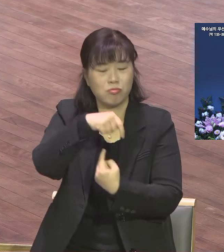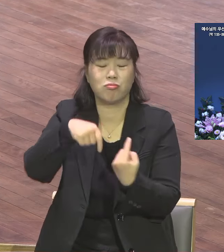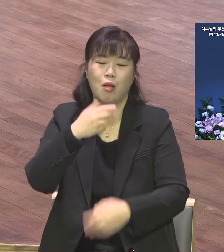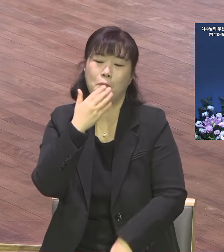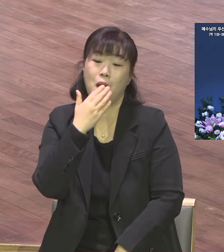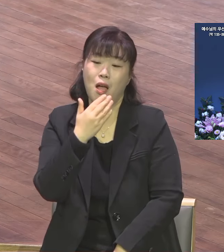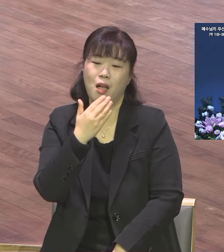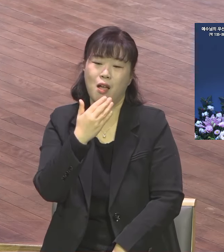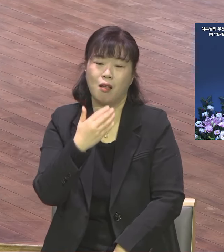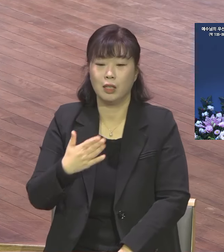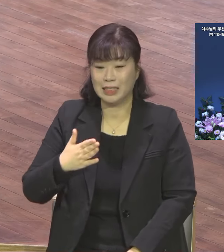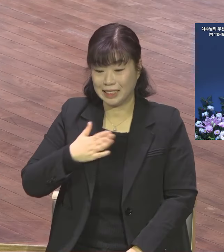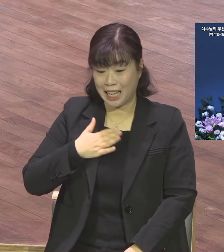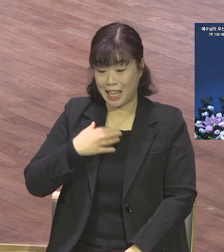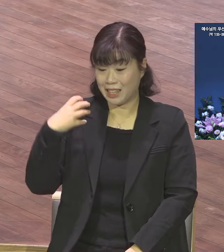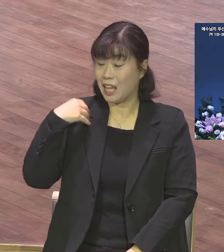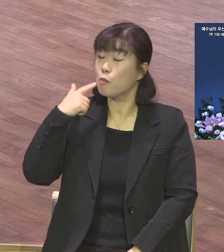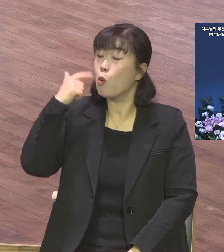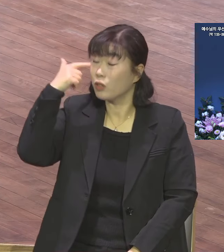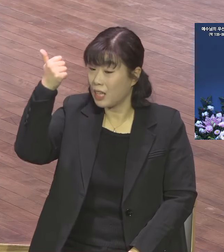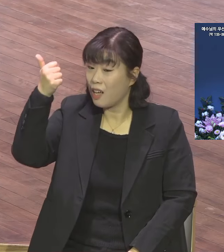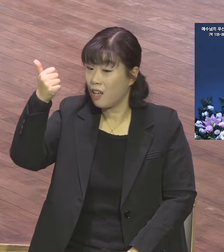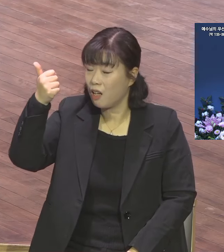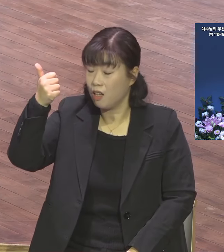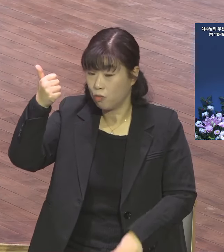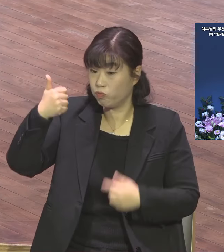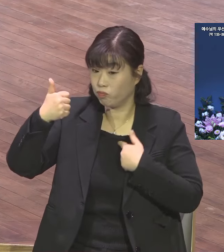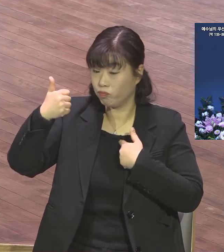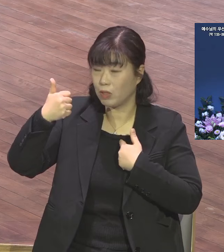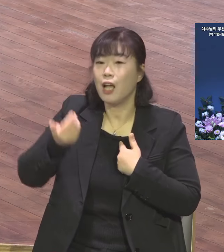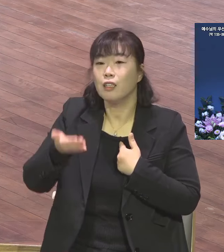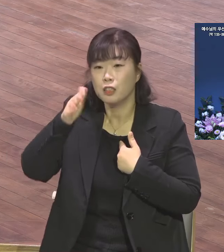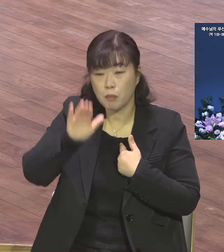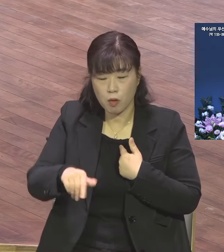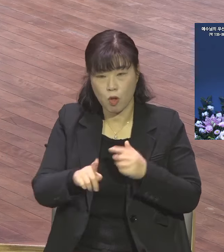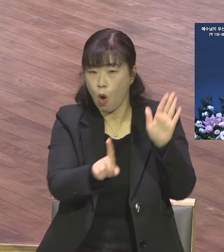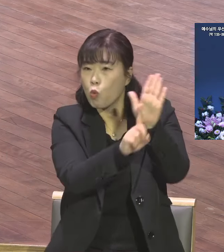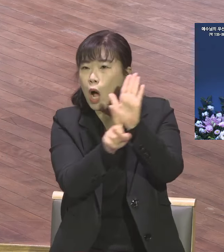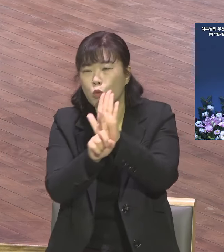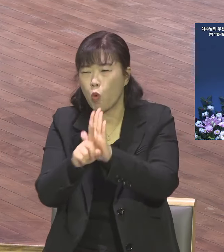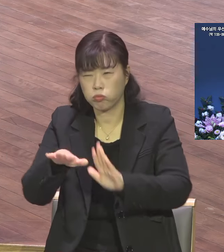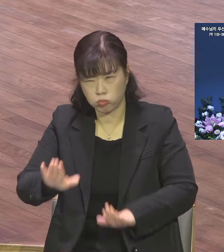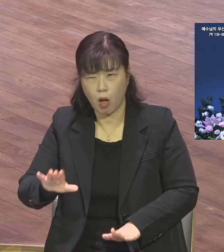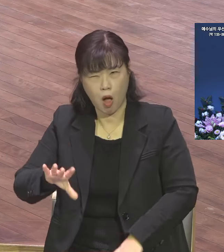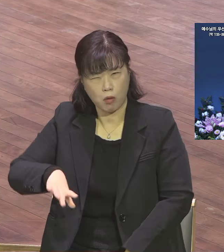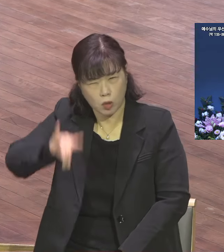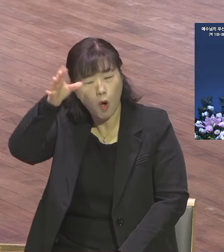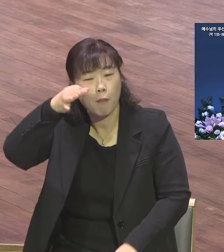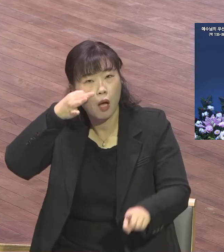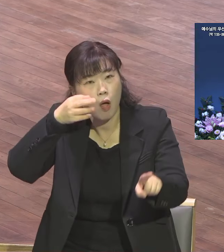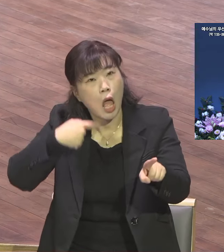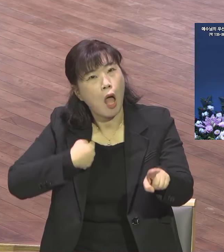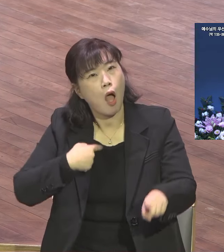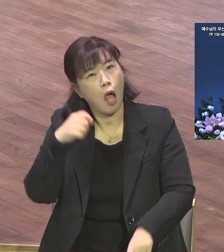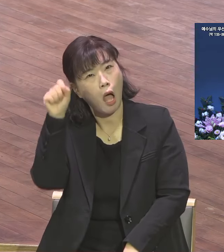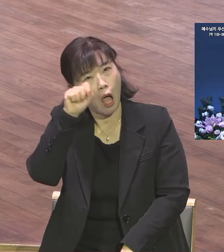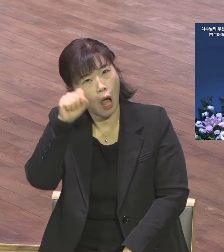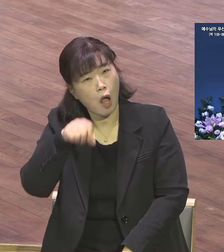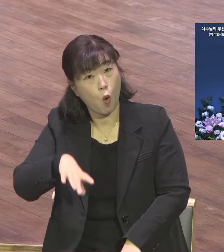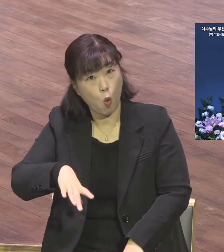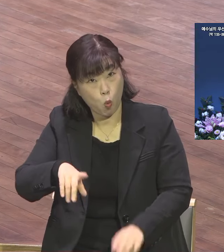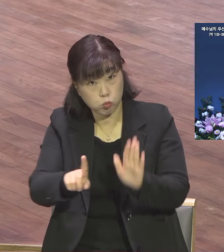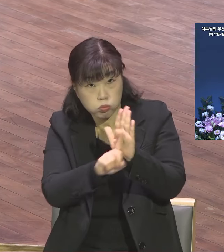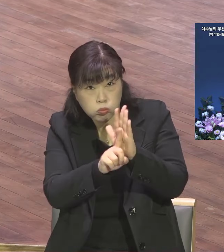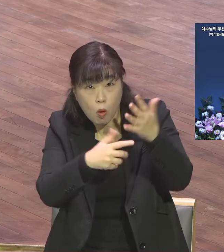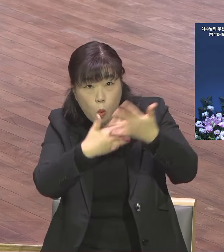헬륵전도 저거 광고 오늘 참 멋지게 하네. 나 처음 봤다니까 오늘 아침에. 여러분 저거 똑같이 처음 봤다니까.